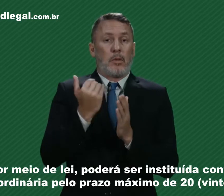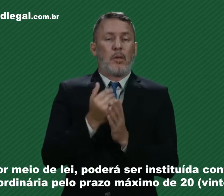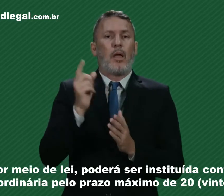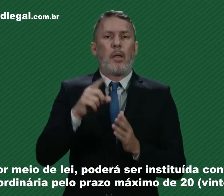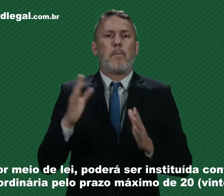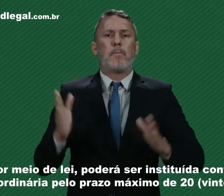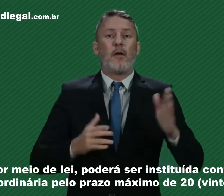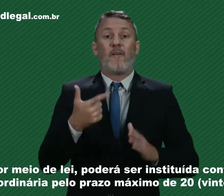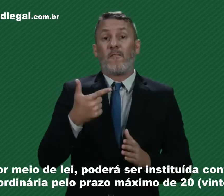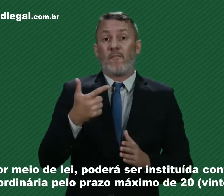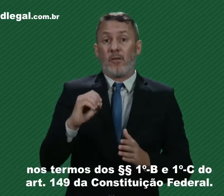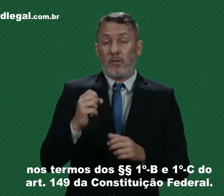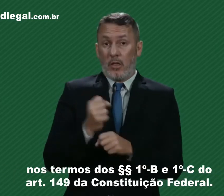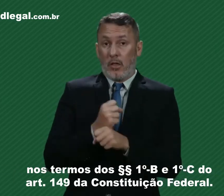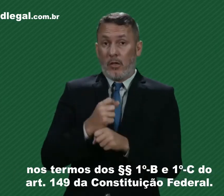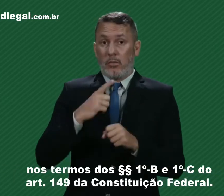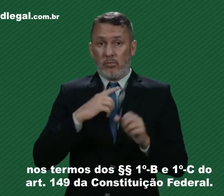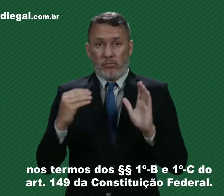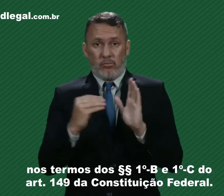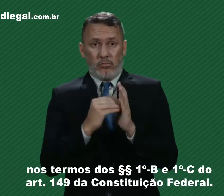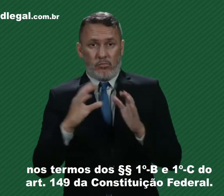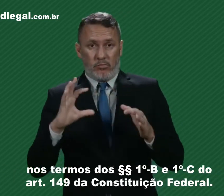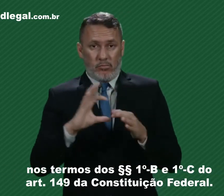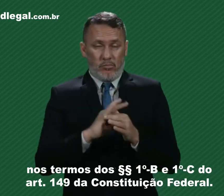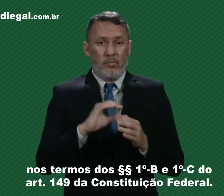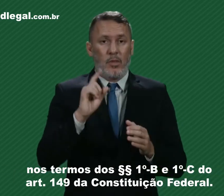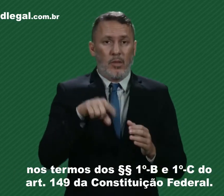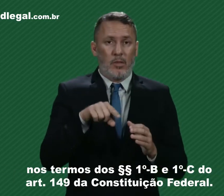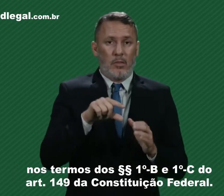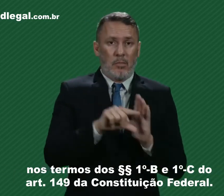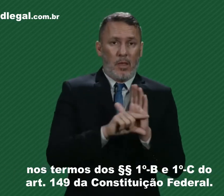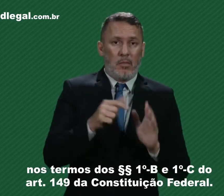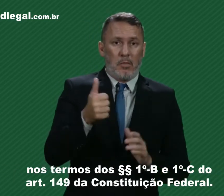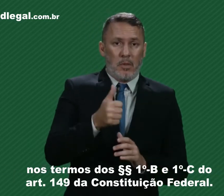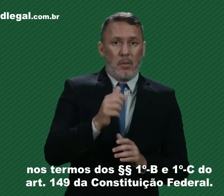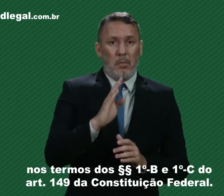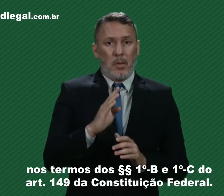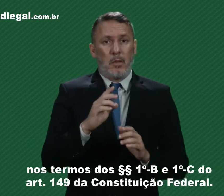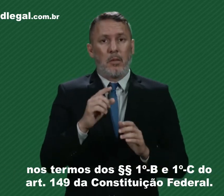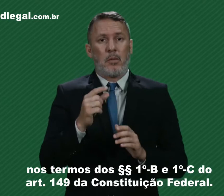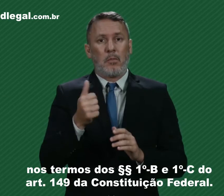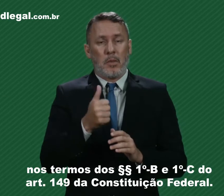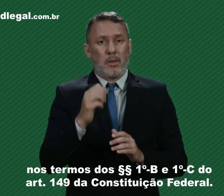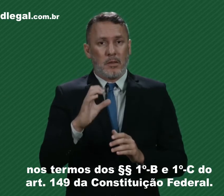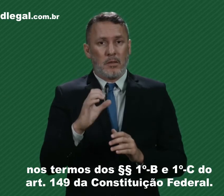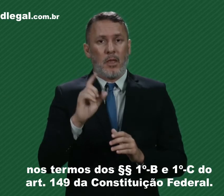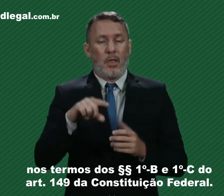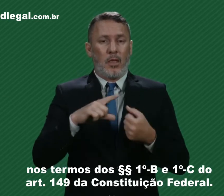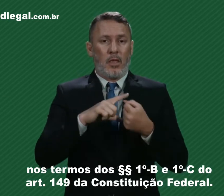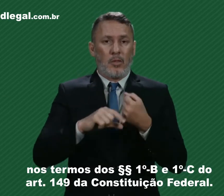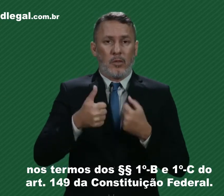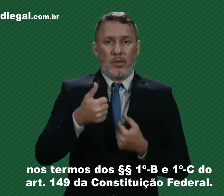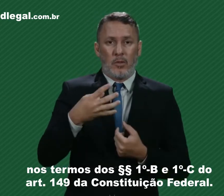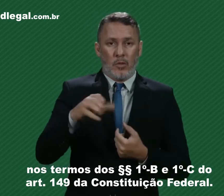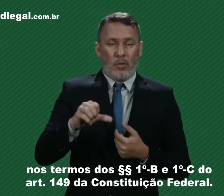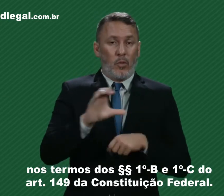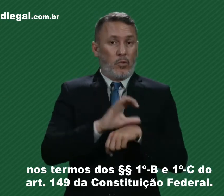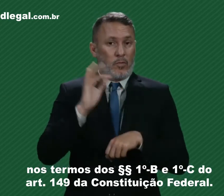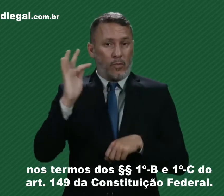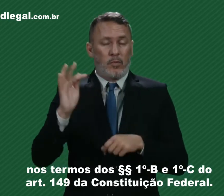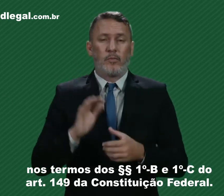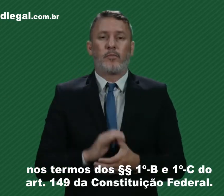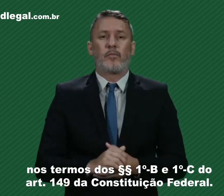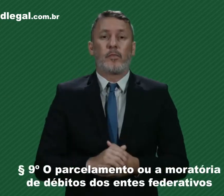prazo máximo de 20 anos, nos termos dos parágrafos 1º-B e 1º-C do artigo 149 da